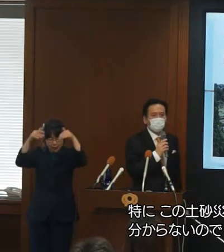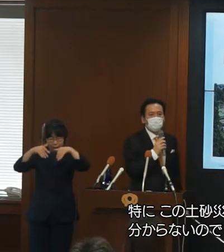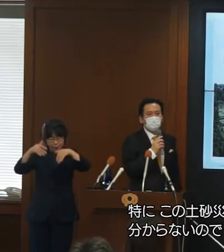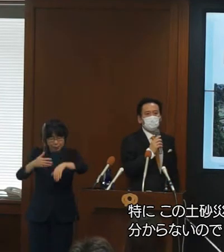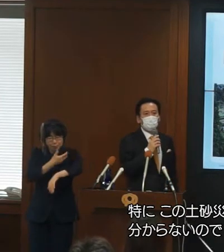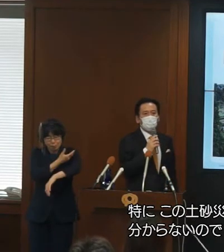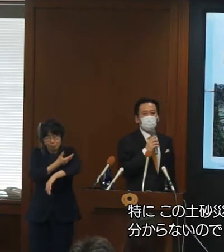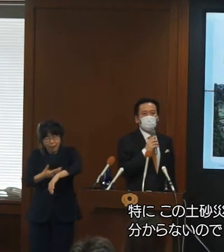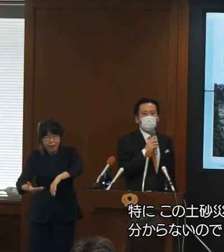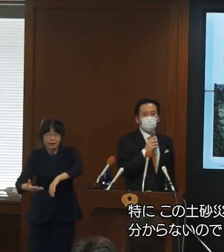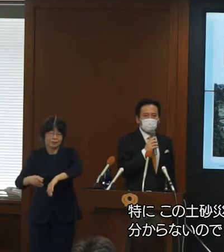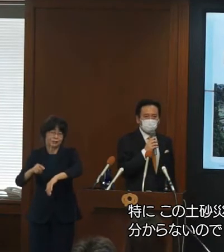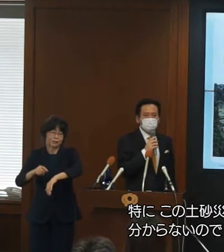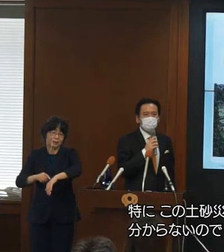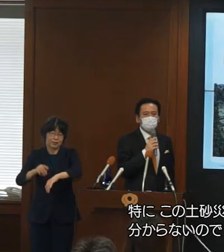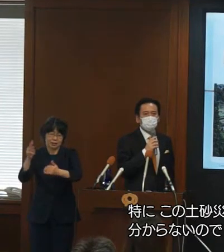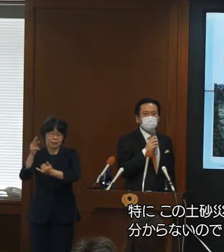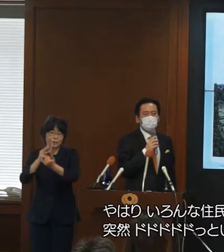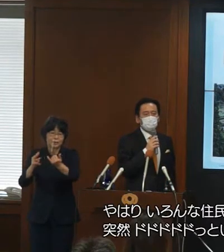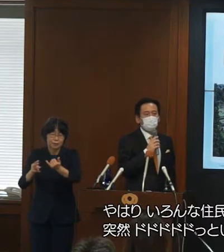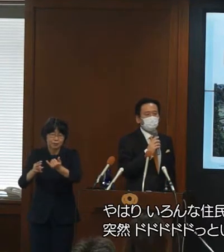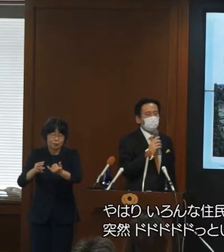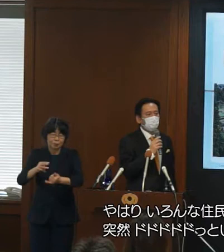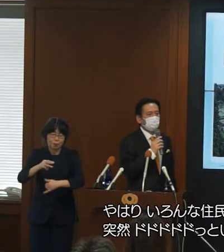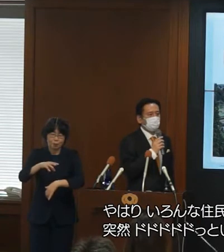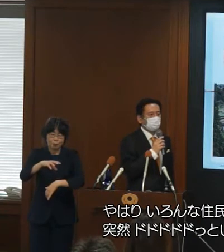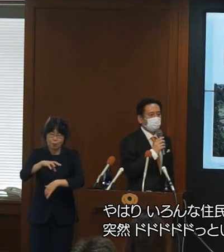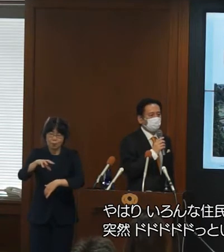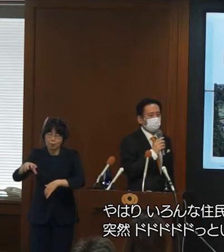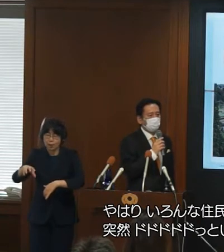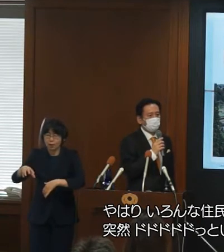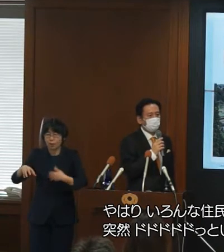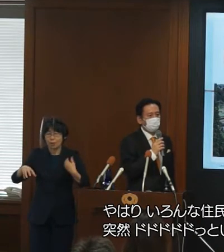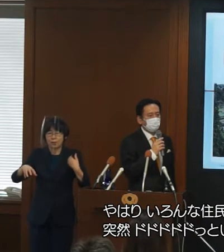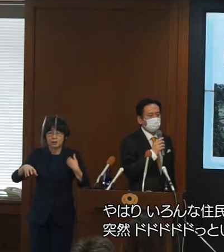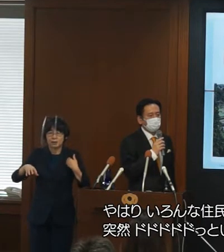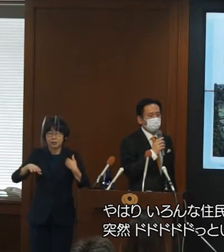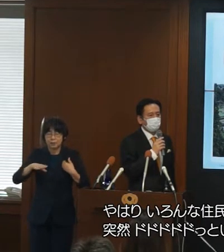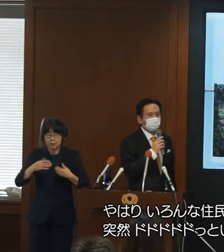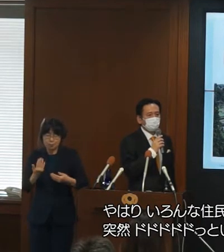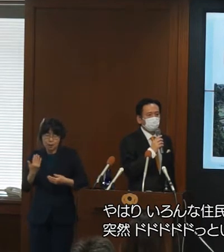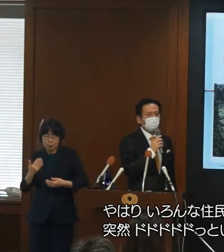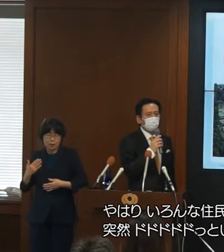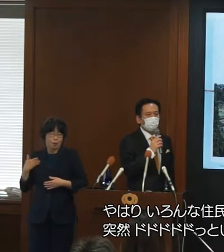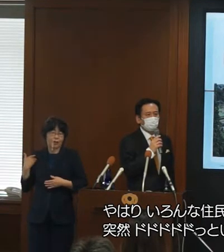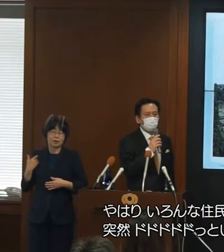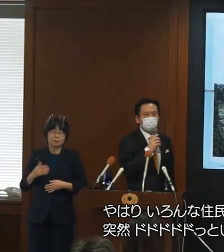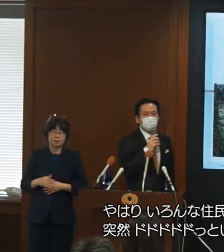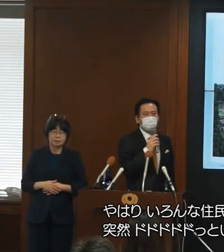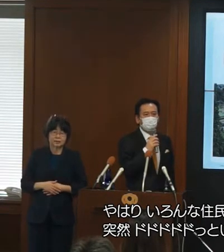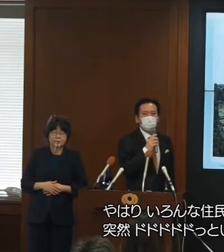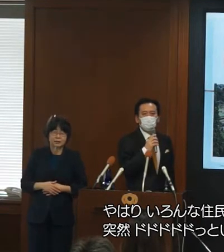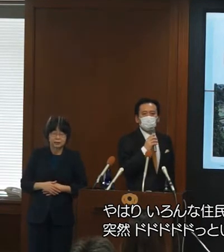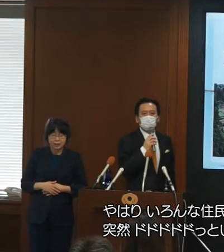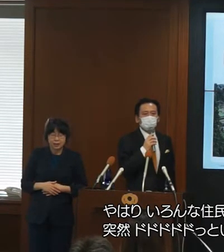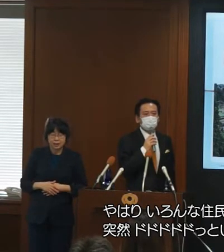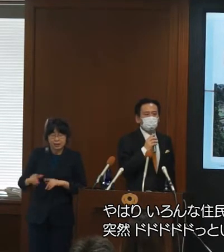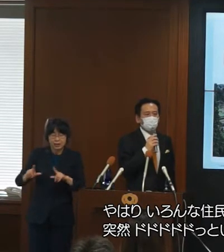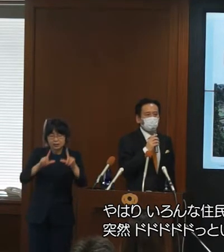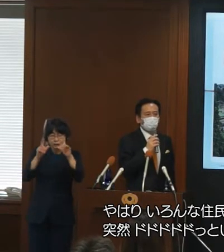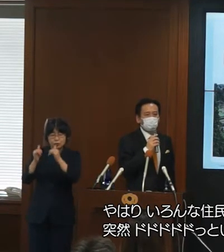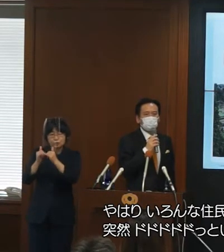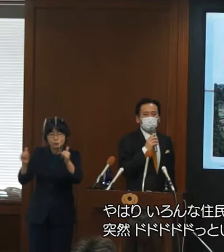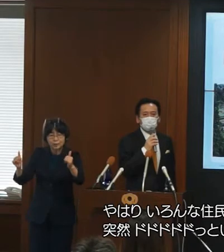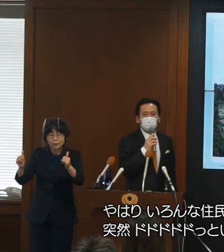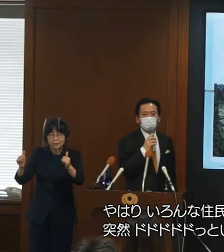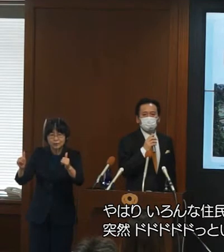ので、本当に厳しいです。やはりいろんな住民の皆さん方の声を聞くと、突然